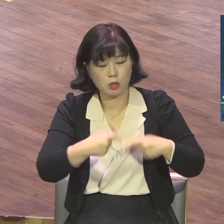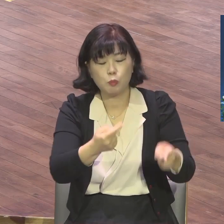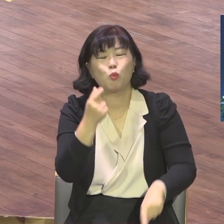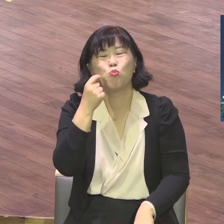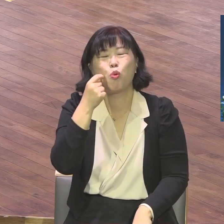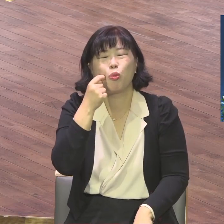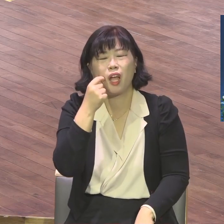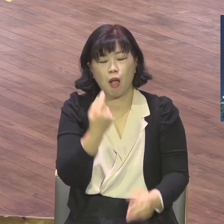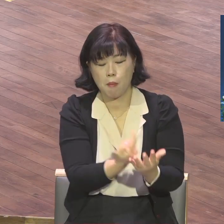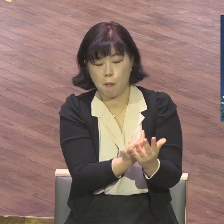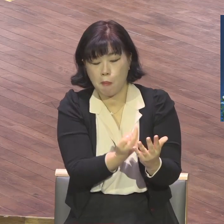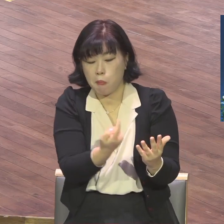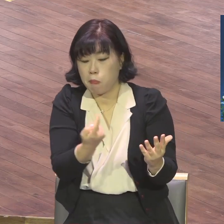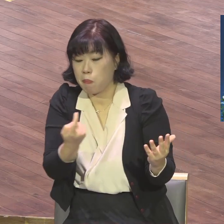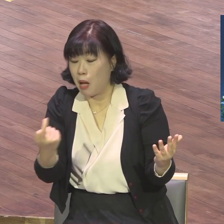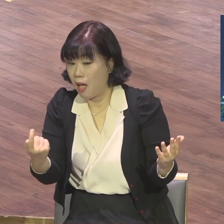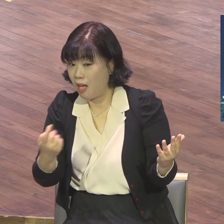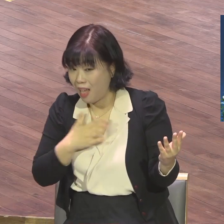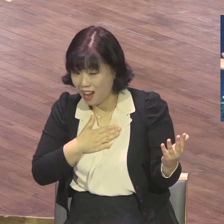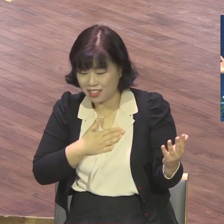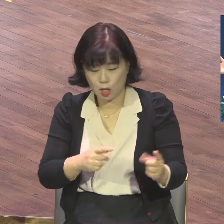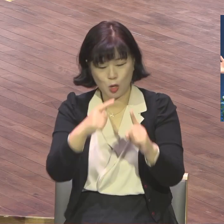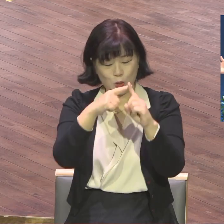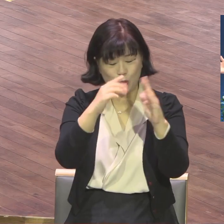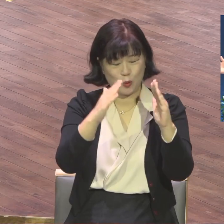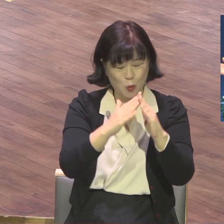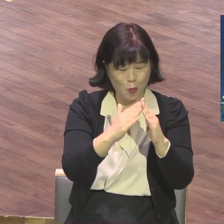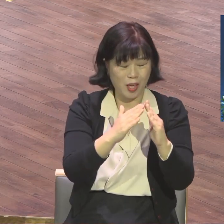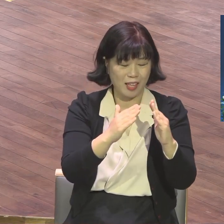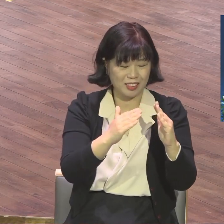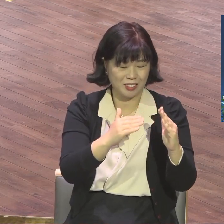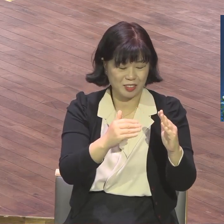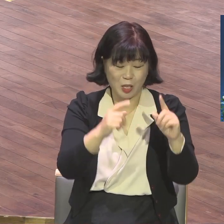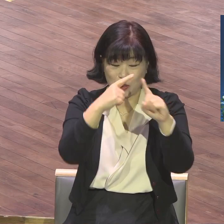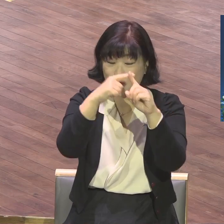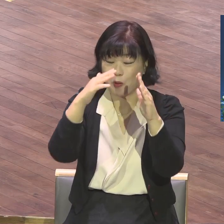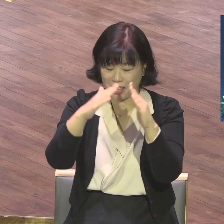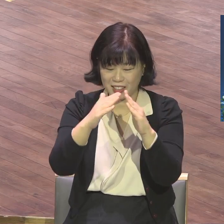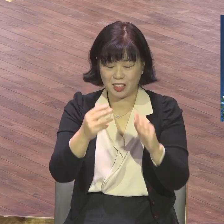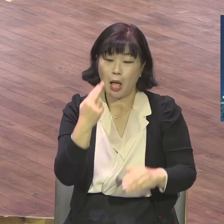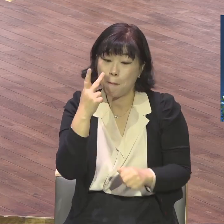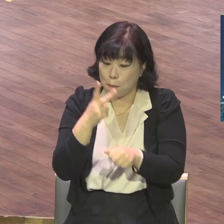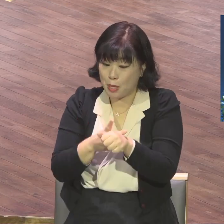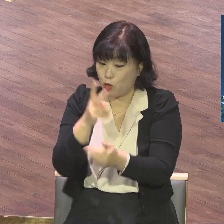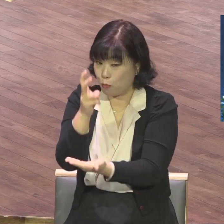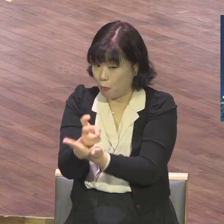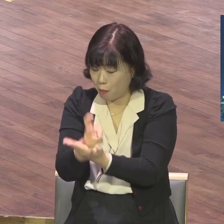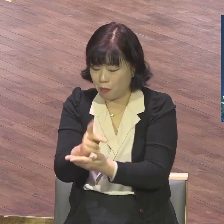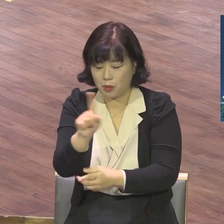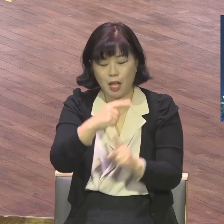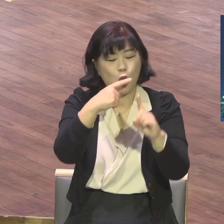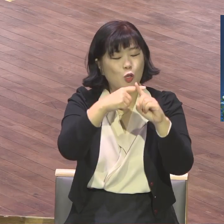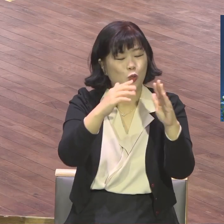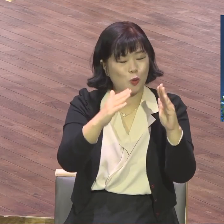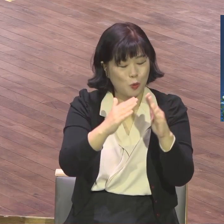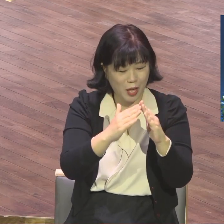교회가 그래서. 목사가 은퇴하면 그 교회에서 40km 떨어져. 그 교회 다니고 방해된다고. 무슨 복음이 그런